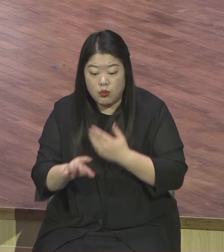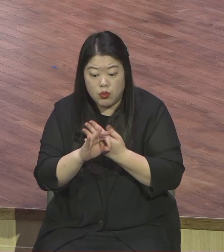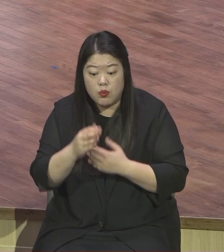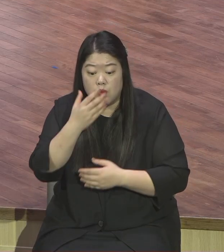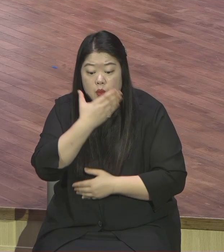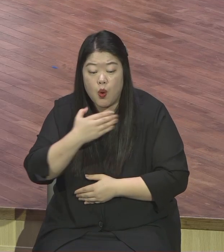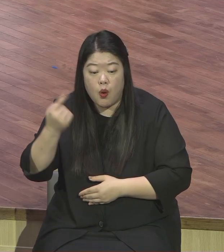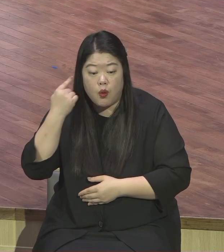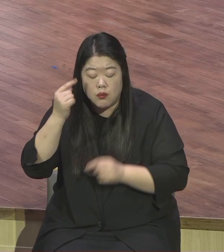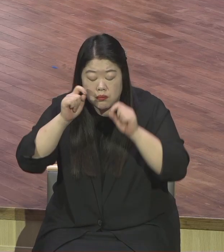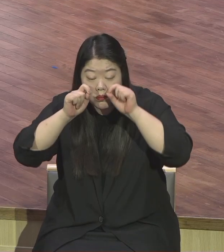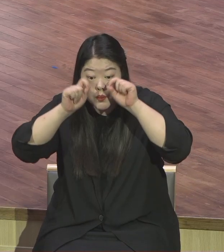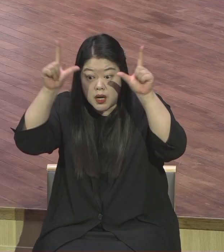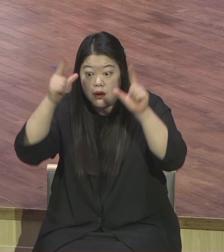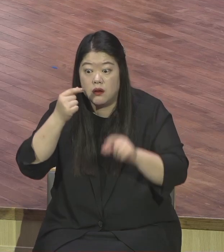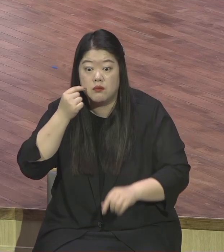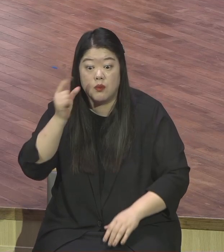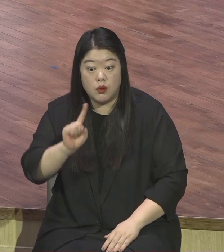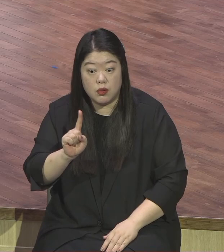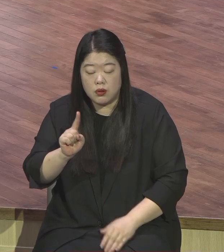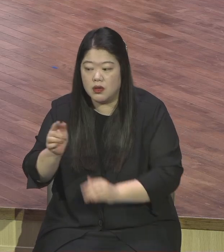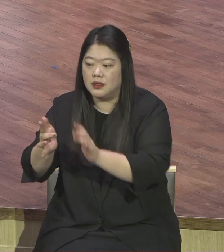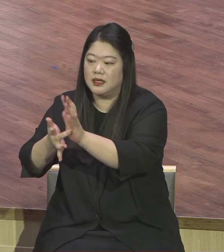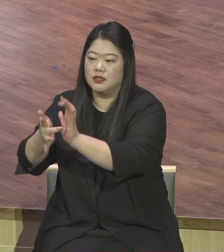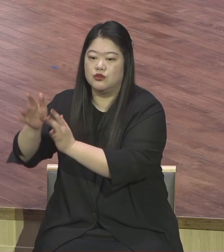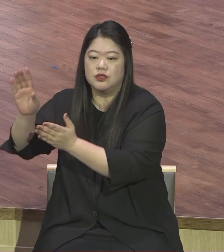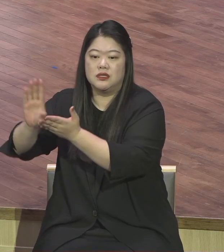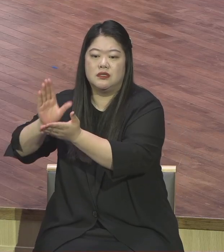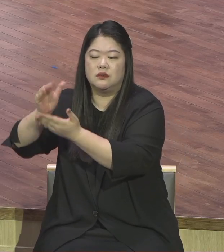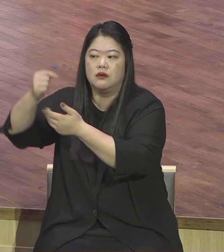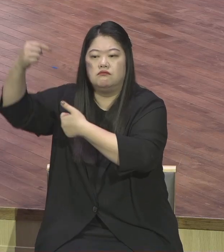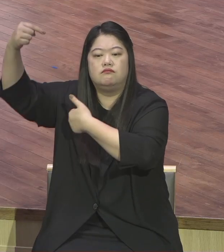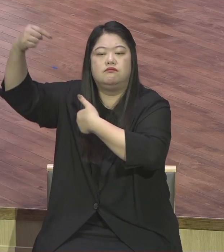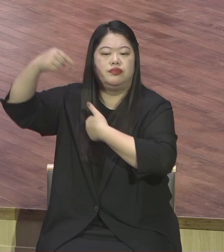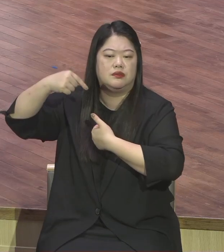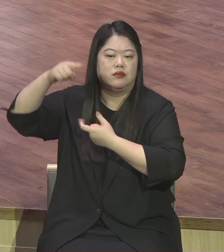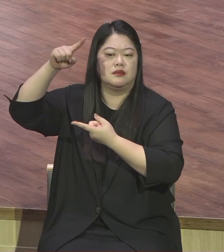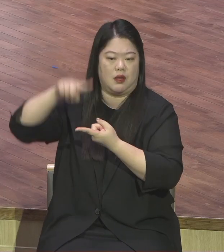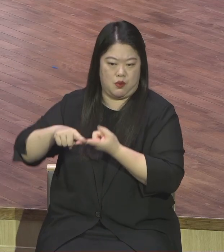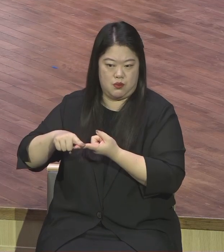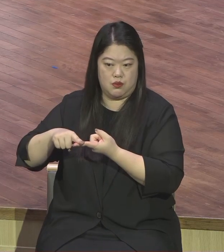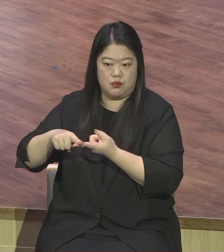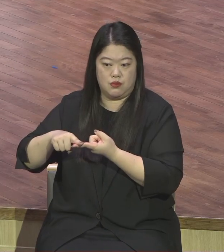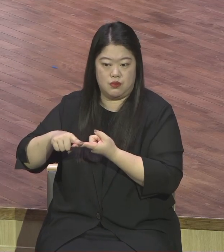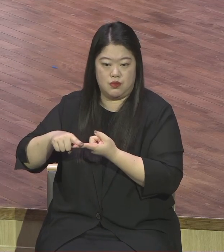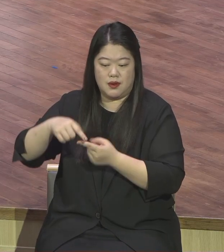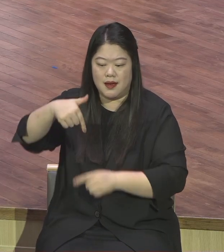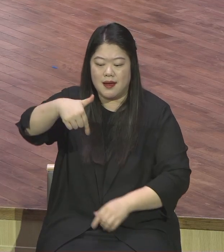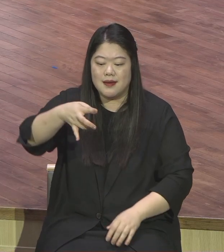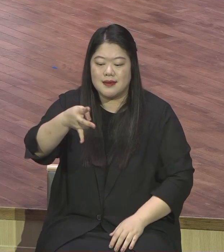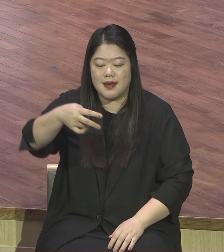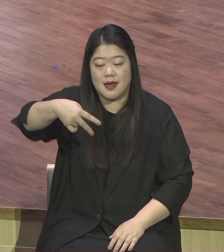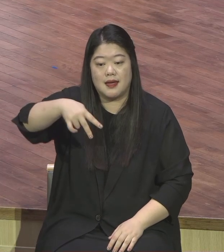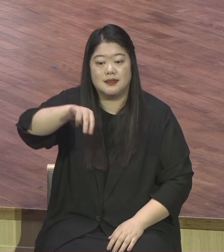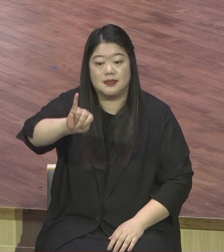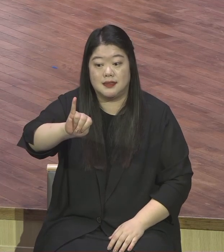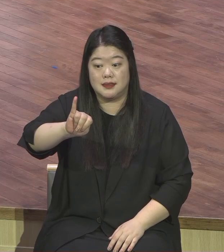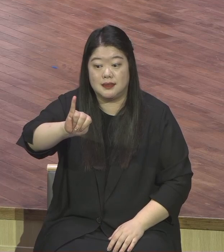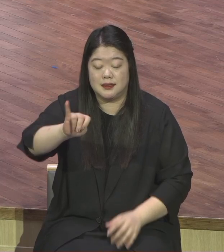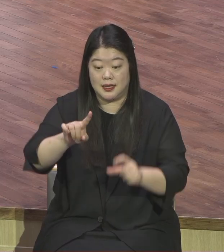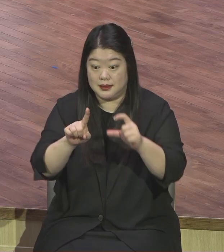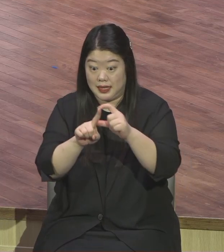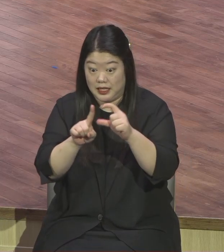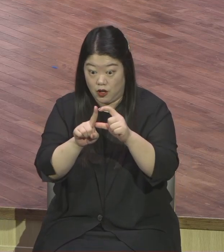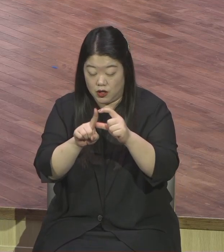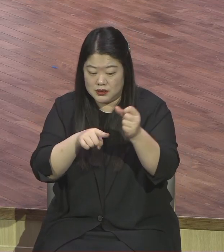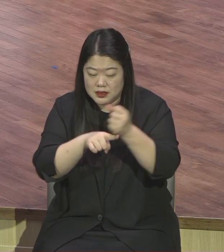오직 예수 그리스도의 계시다 그랬어요. 예수 그리스도의 계시. 계시라는 말은